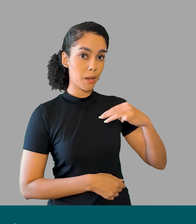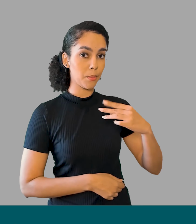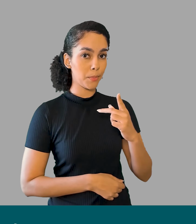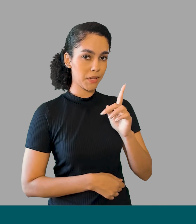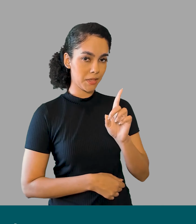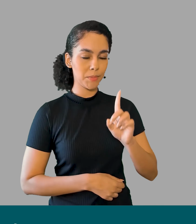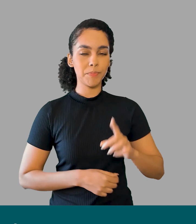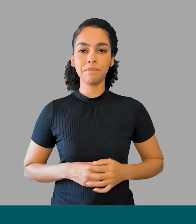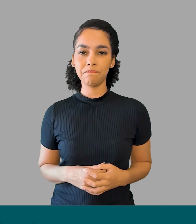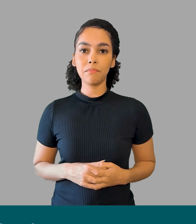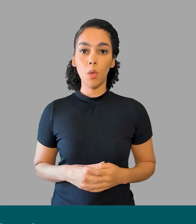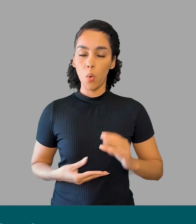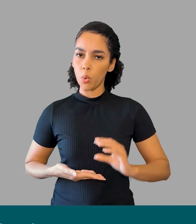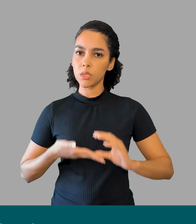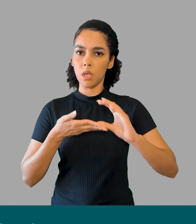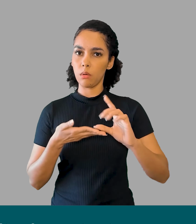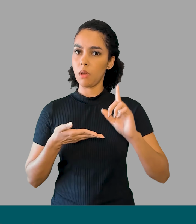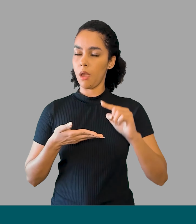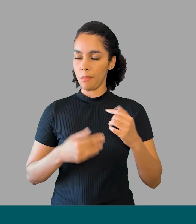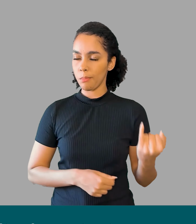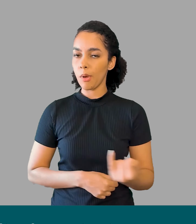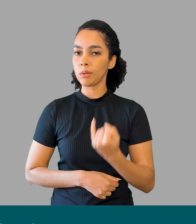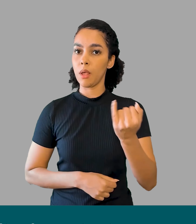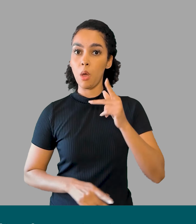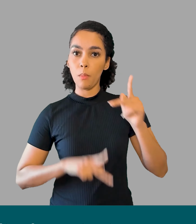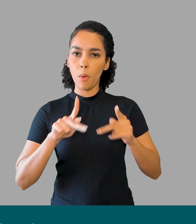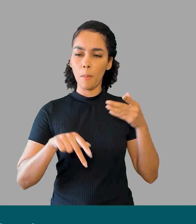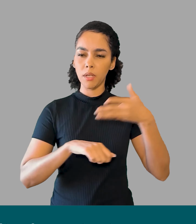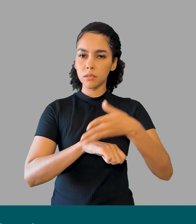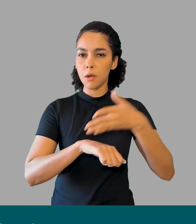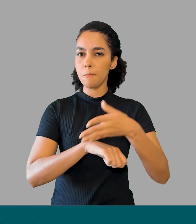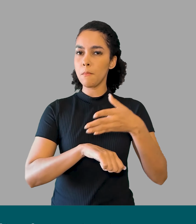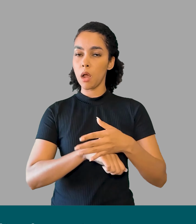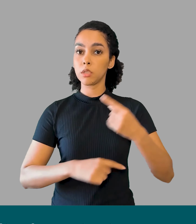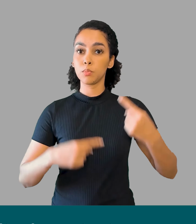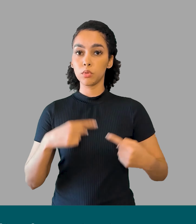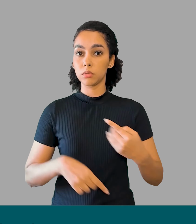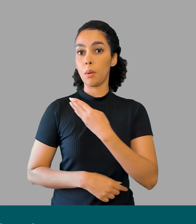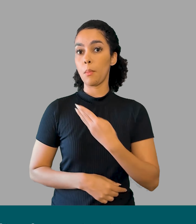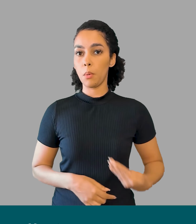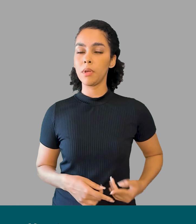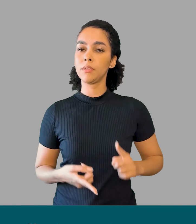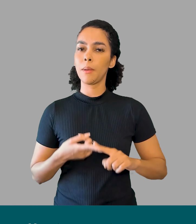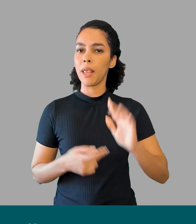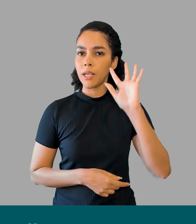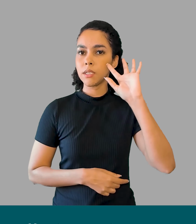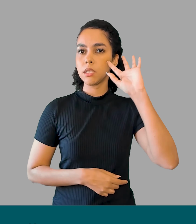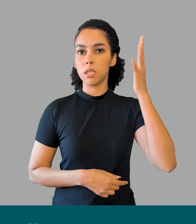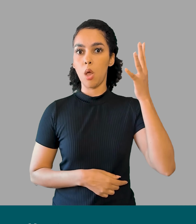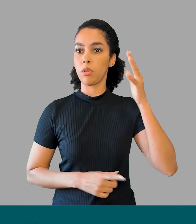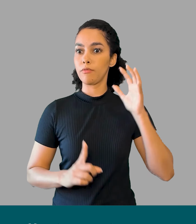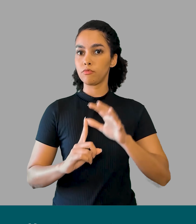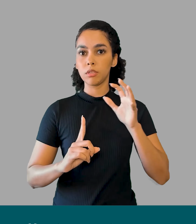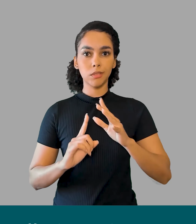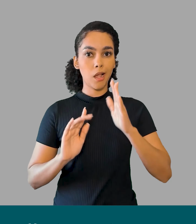CMPD. O Conselho é uma ferramenta muito importante para a população participar ativamente das políticas públicas e das decisões que